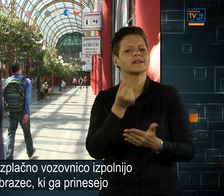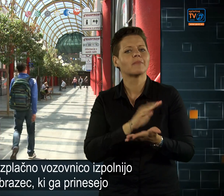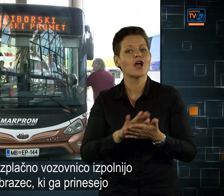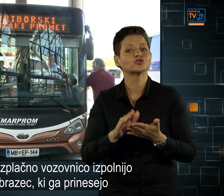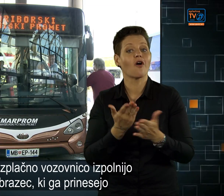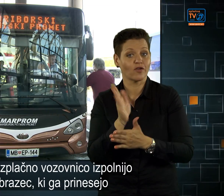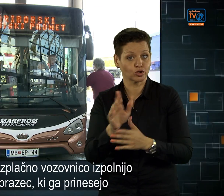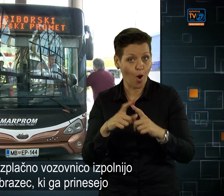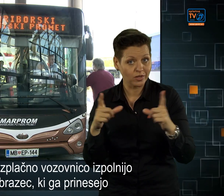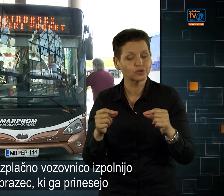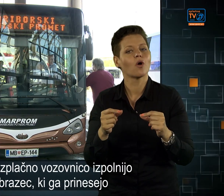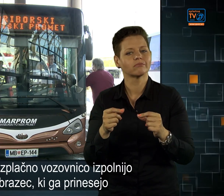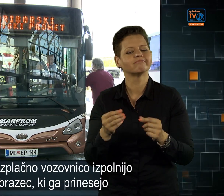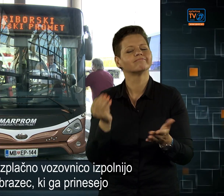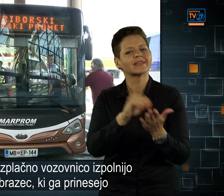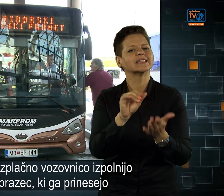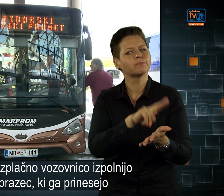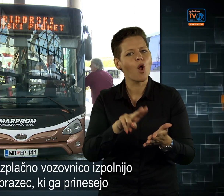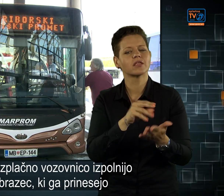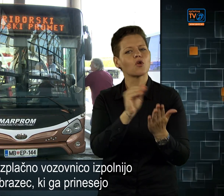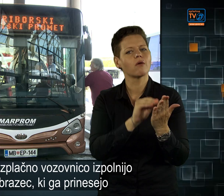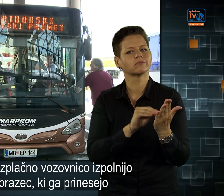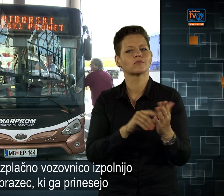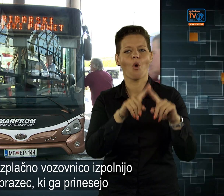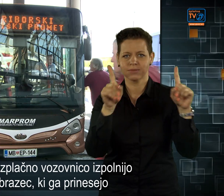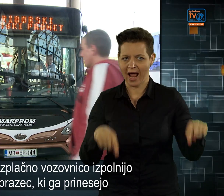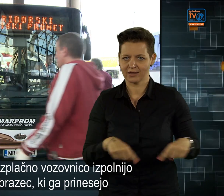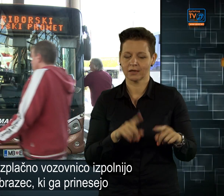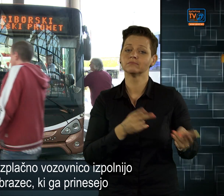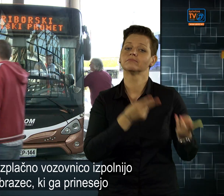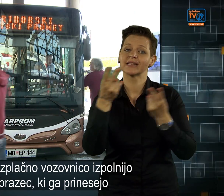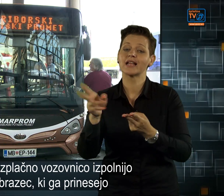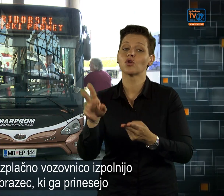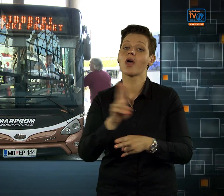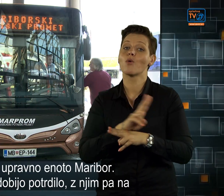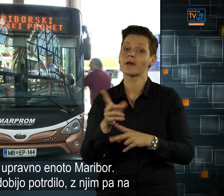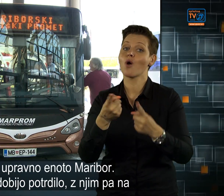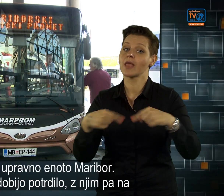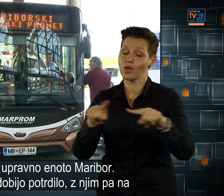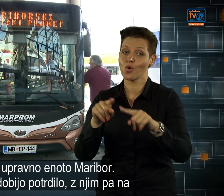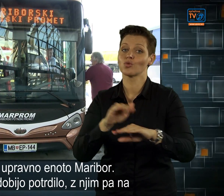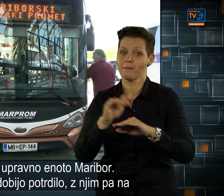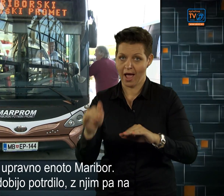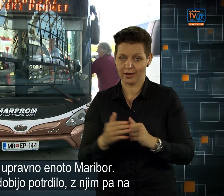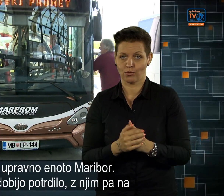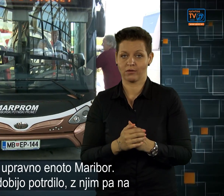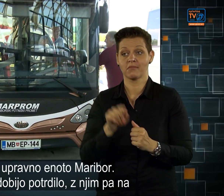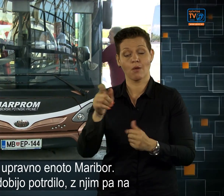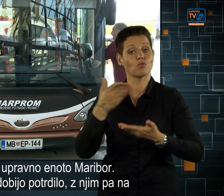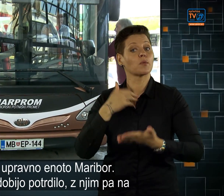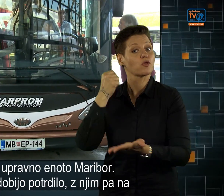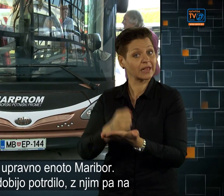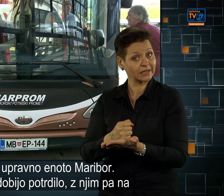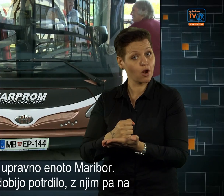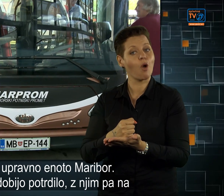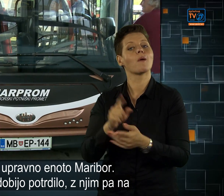Za brezplačno vozovnico izpolnijo obrazec, ki ga prinesejo na upravno enoto Maribor.